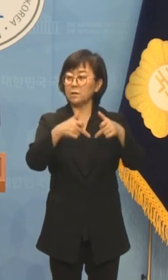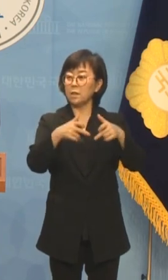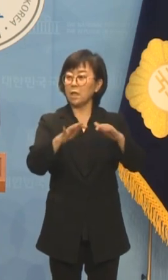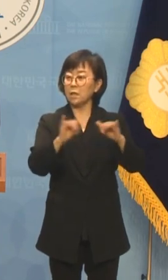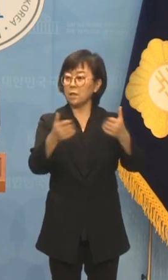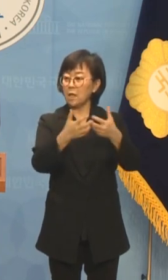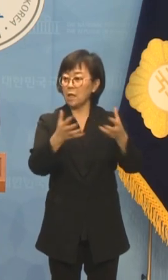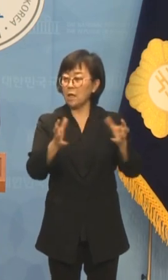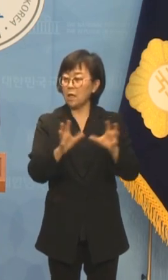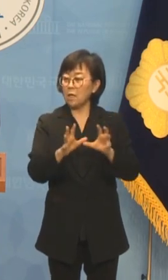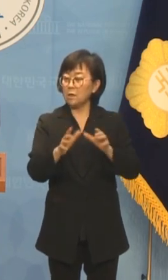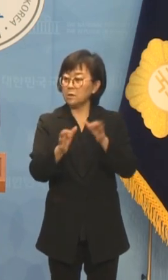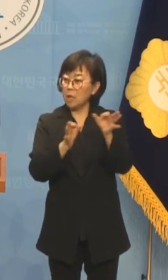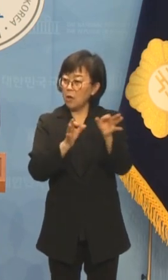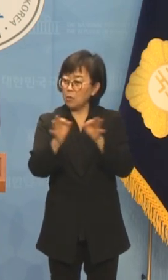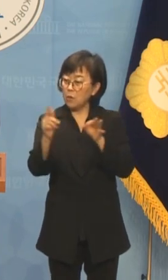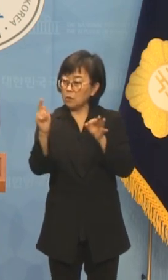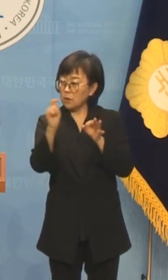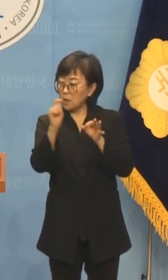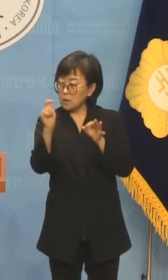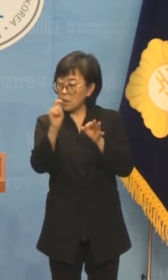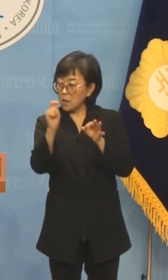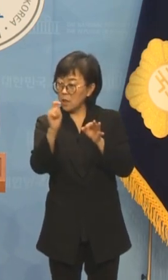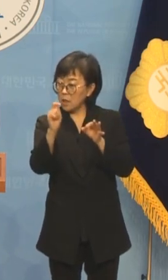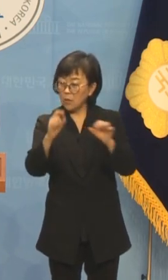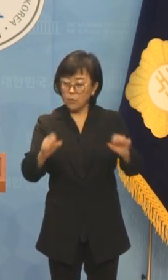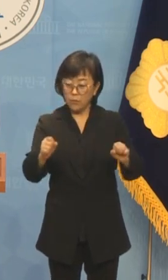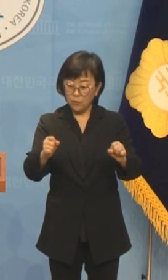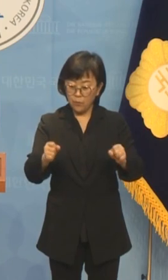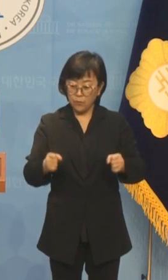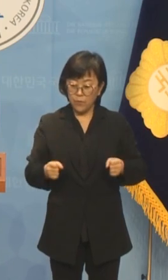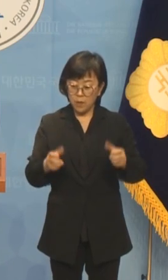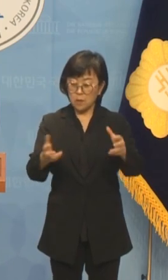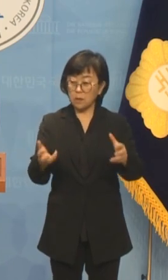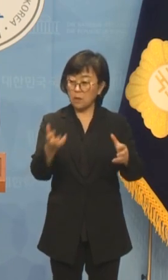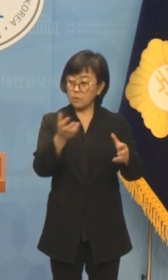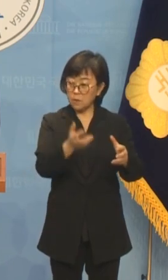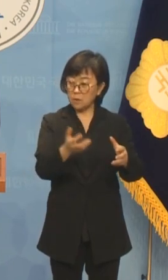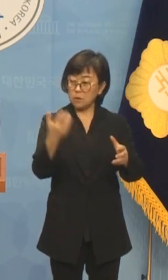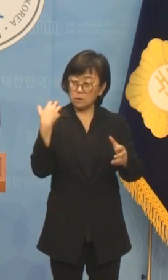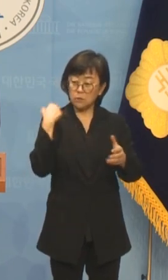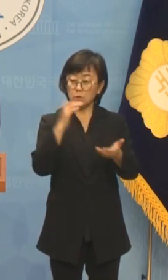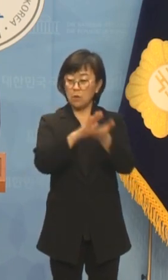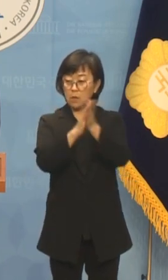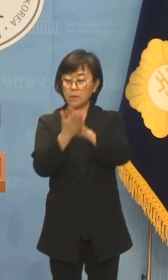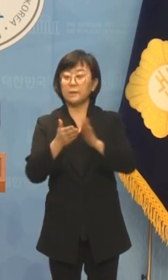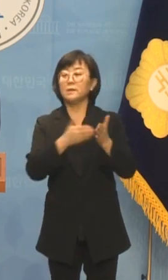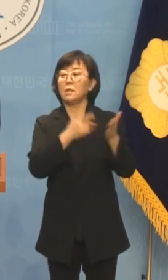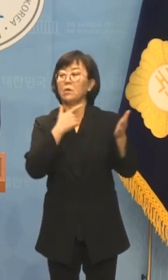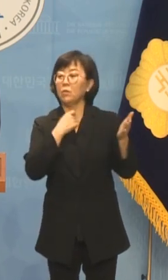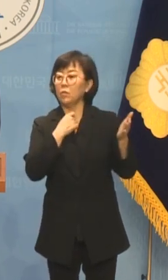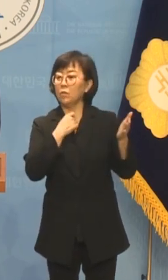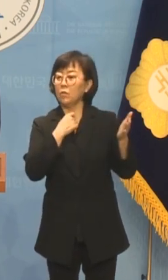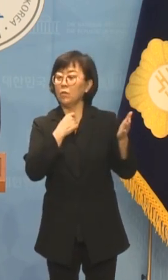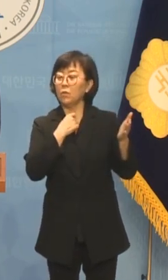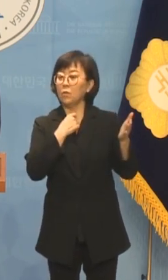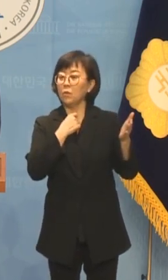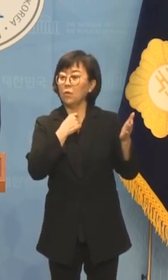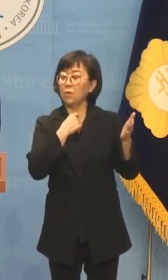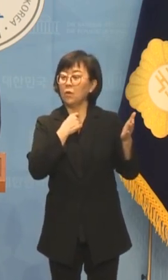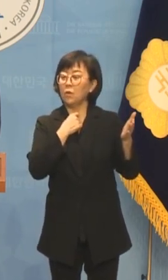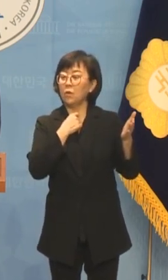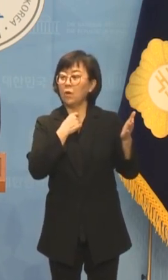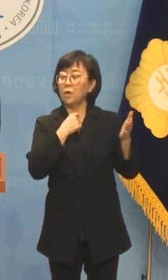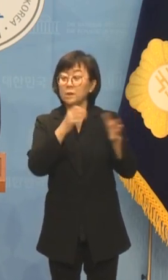모든 상업용 택시에 휠체어가 탑승을 의무할 것을 제안합니다. 모든